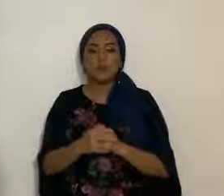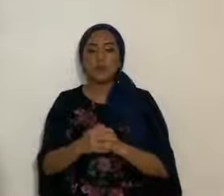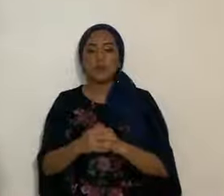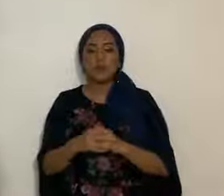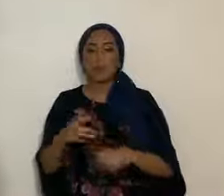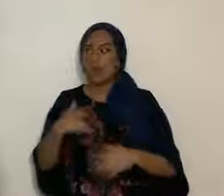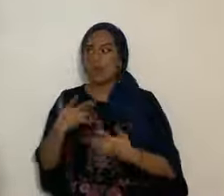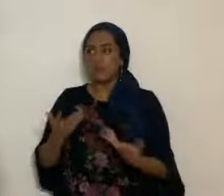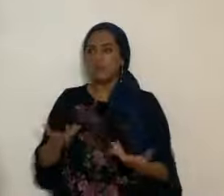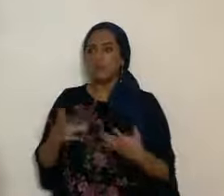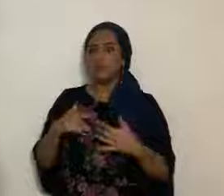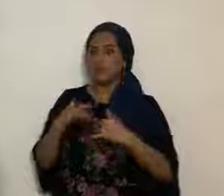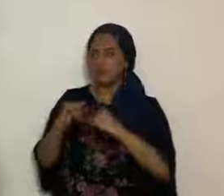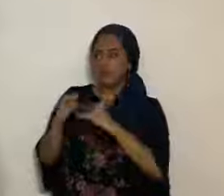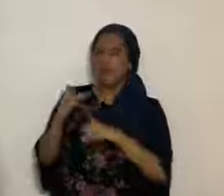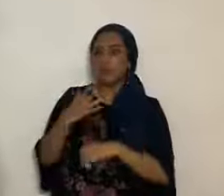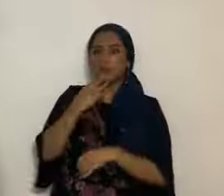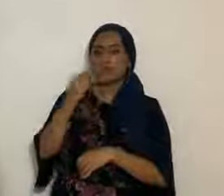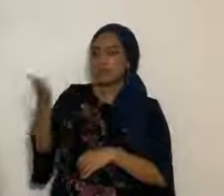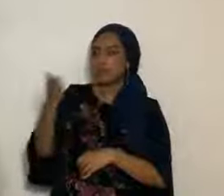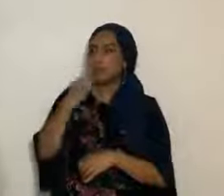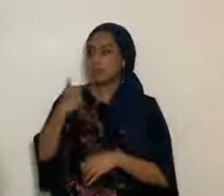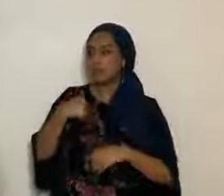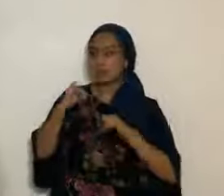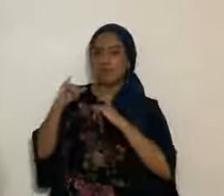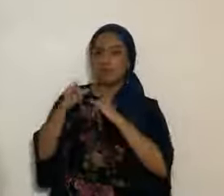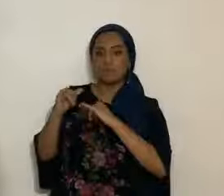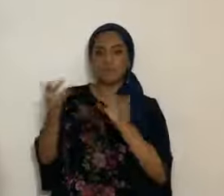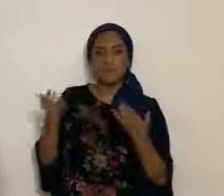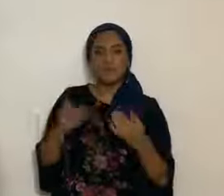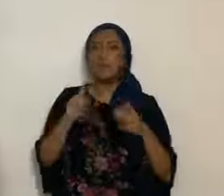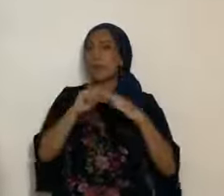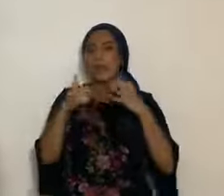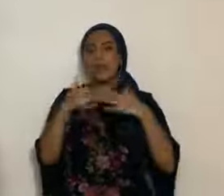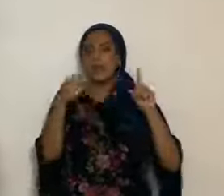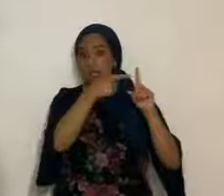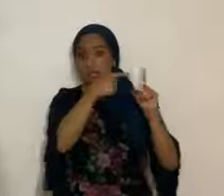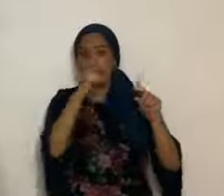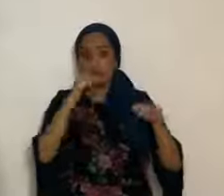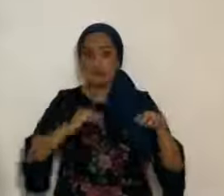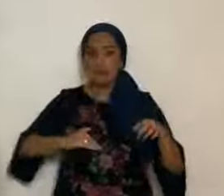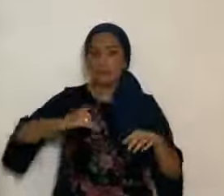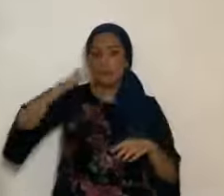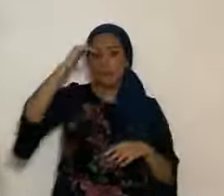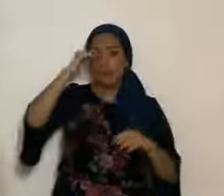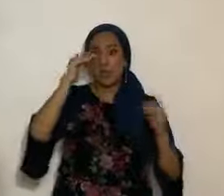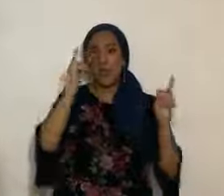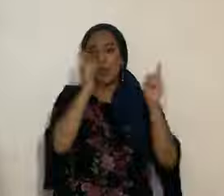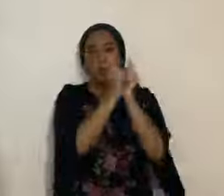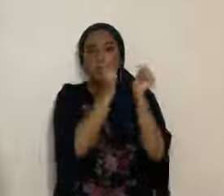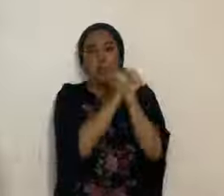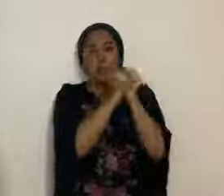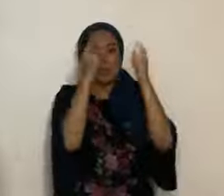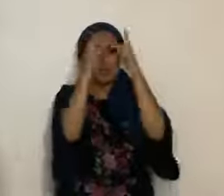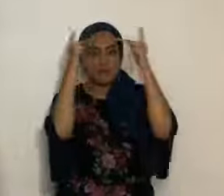identificándose precisamente con ellos. Aunque él había sido criado en la corte de Faraón, y tenía